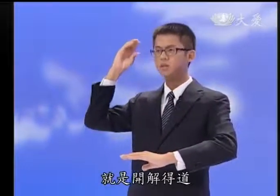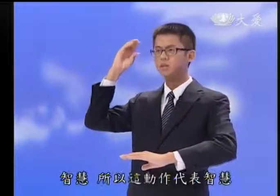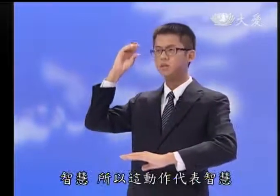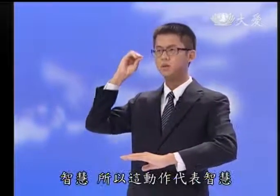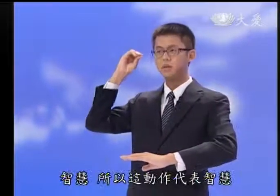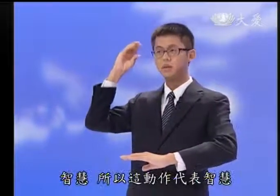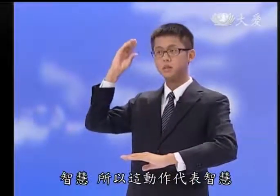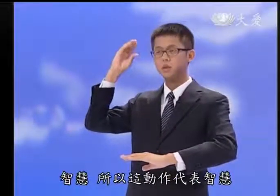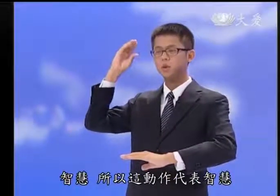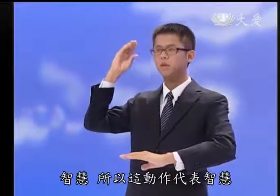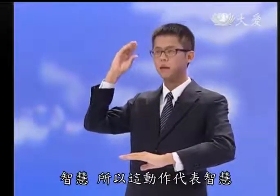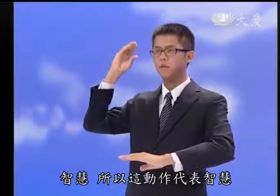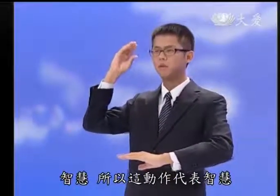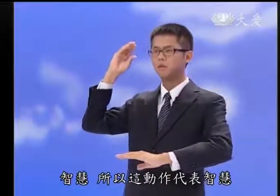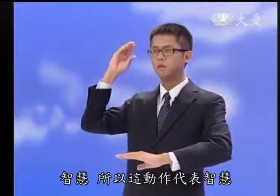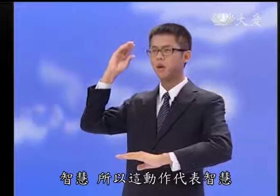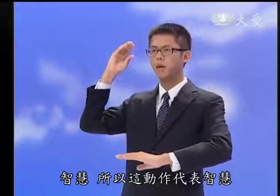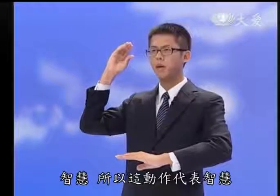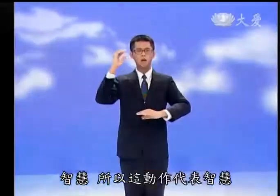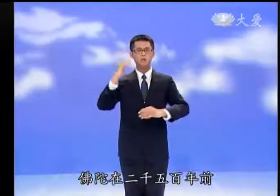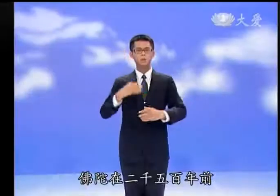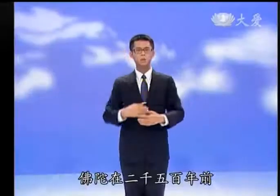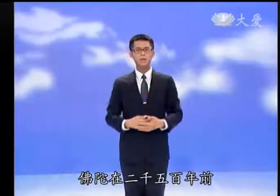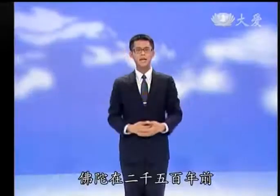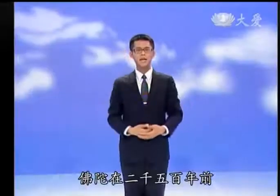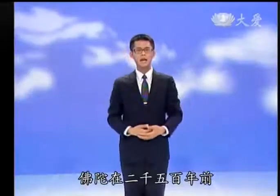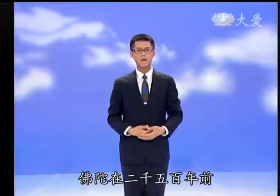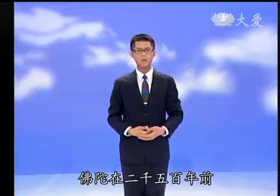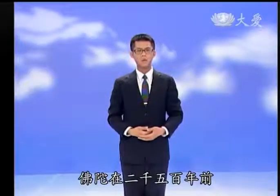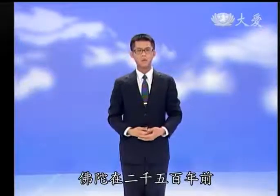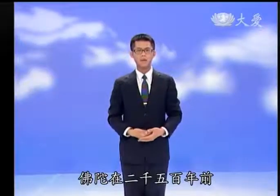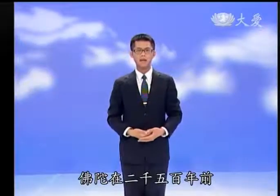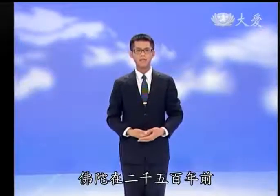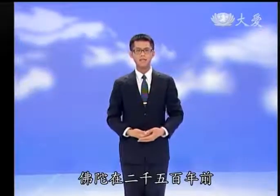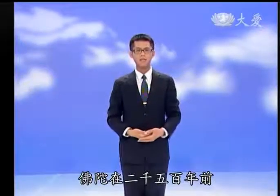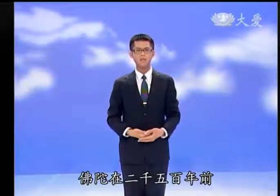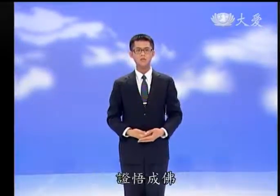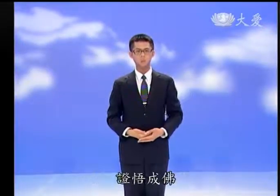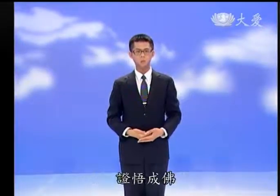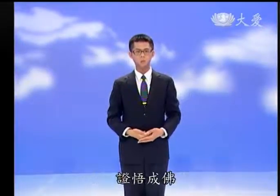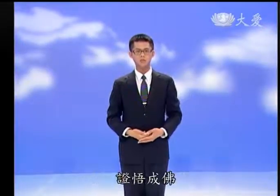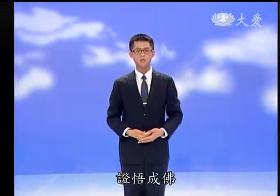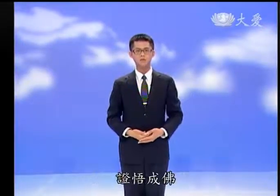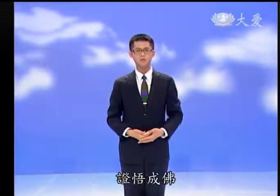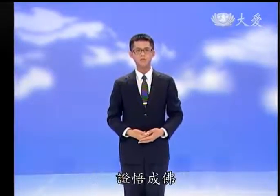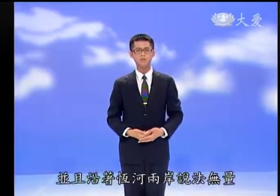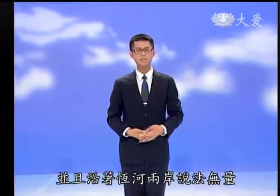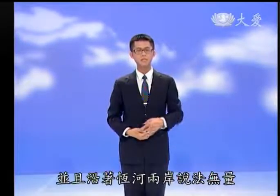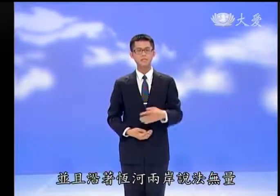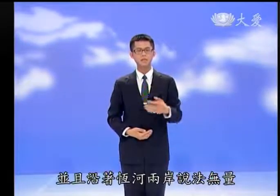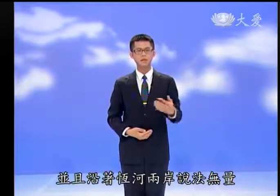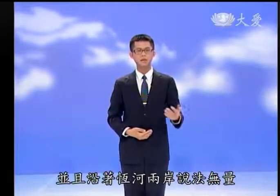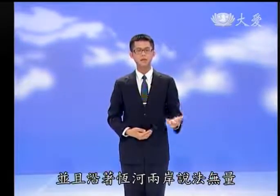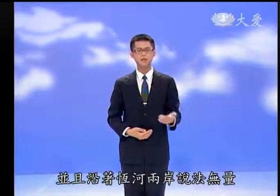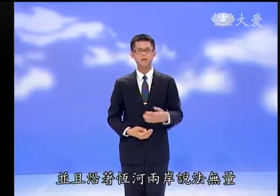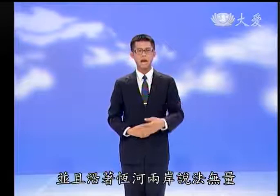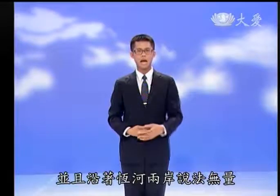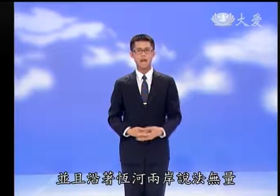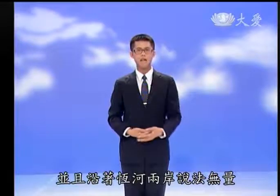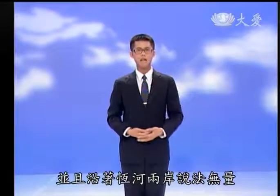智慧，所以这动作代表智慧。佛陀在2500年前证悟成佛，并且沿着恒河两岸